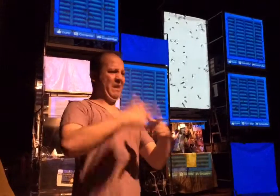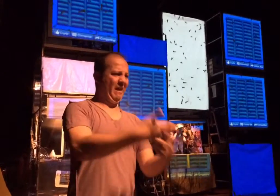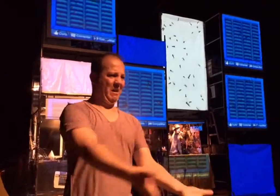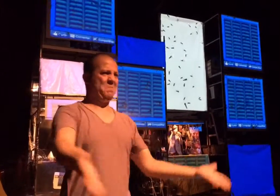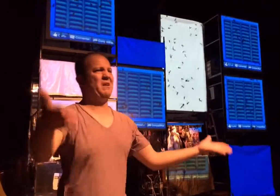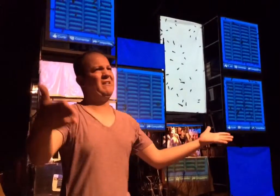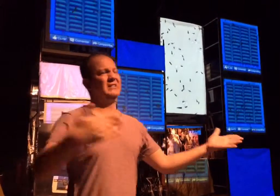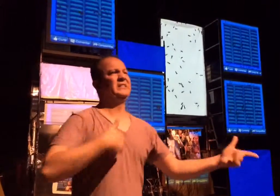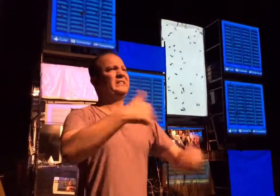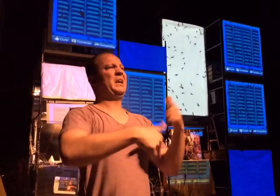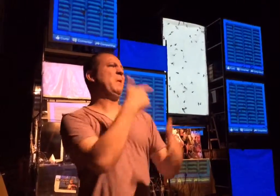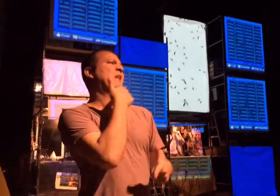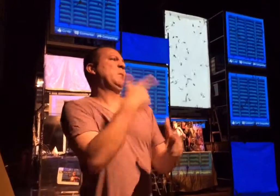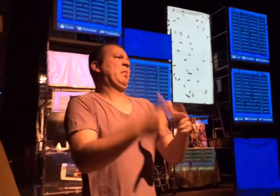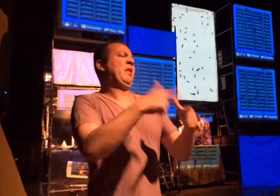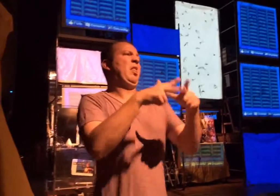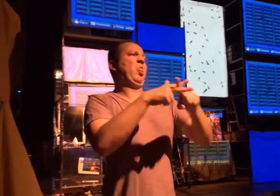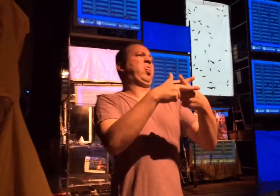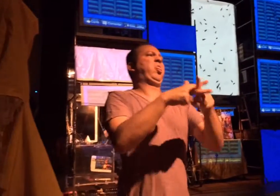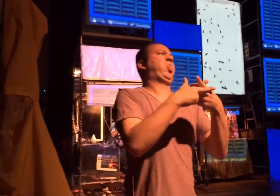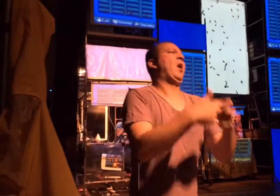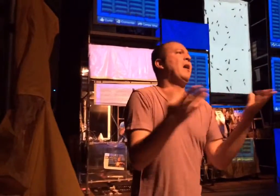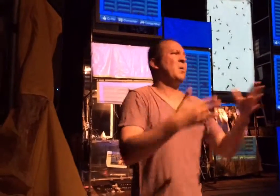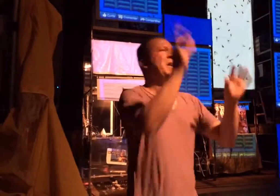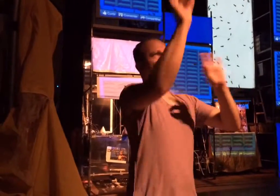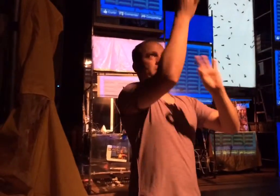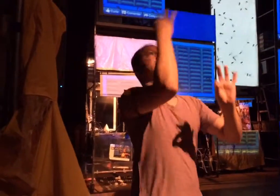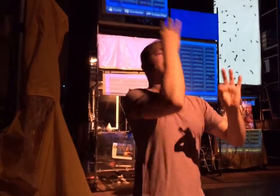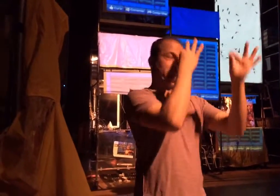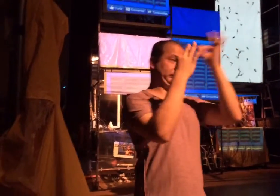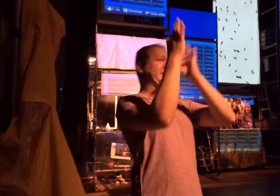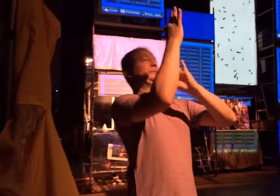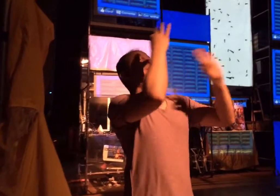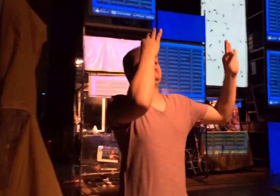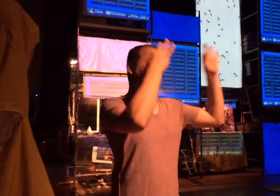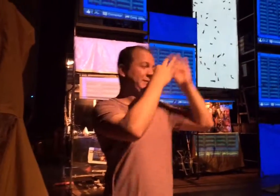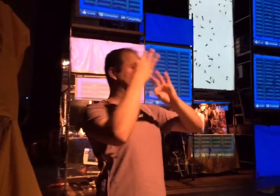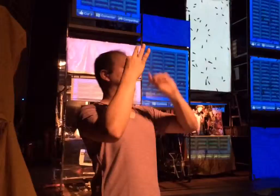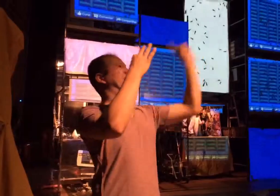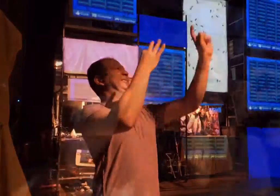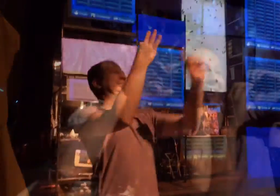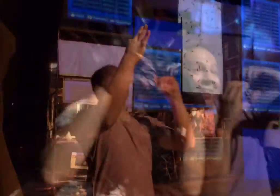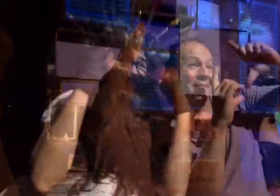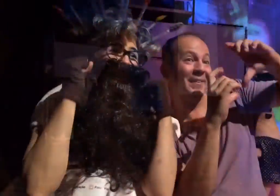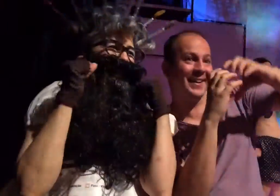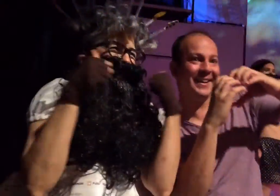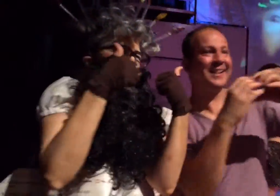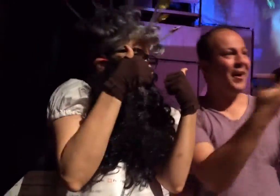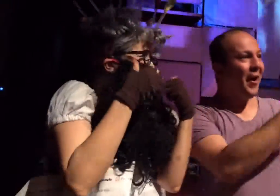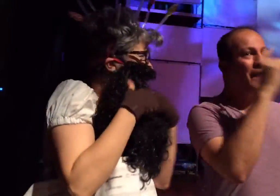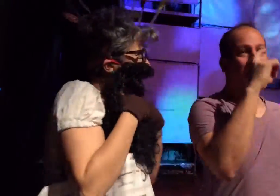aqui, e isso é trabalho ruim de vocês. Eu estou no meio com ataque de incervas. Vem me sentindo aqui como ministros